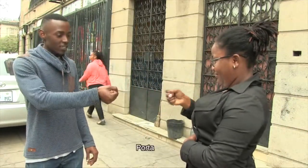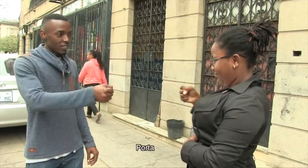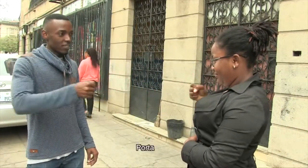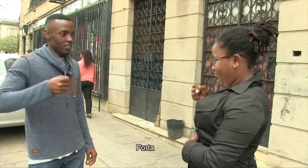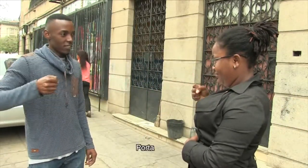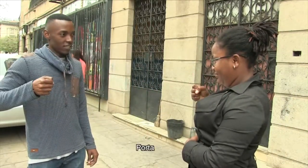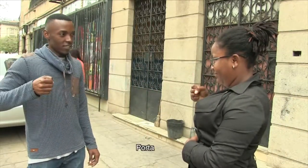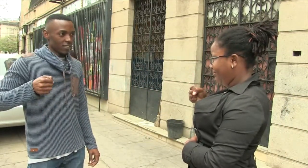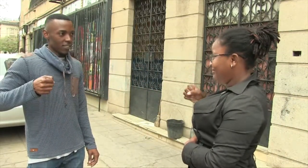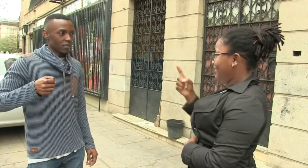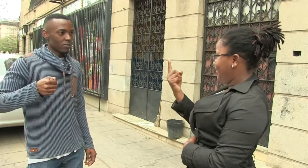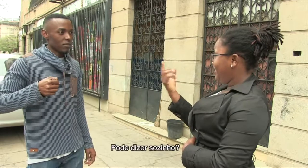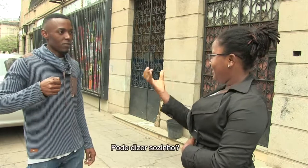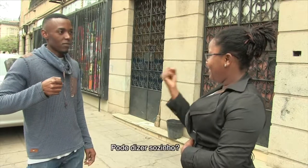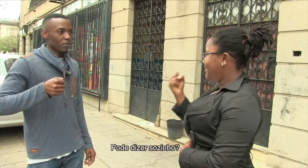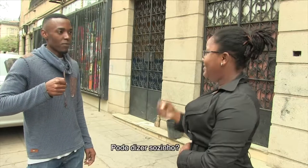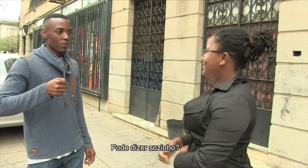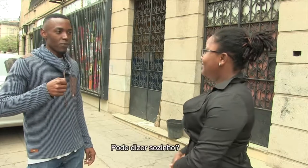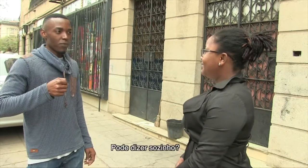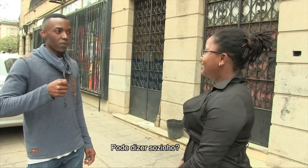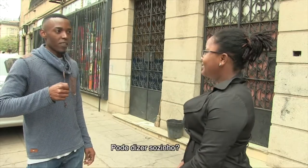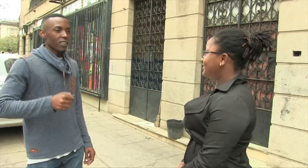Porta Pode dizer sozinho.